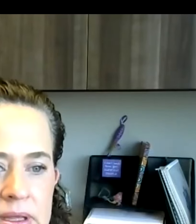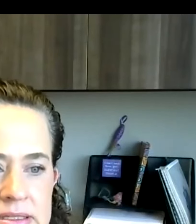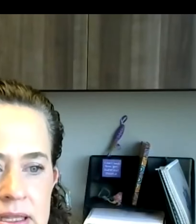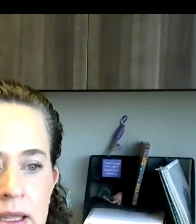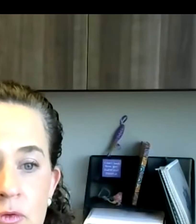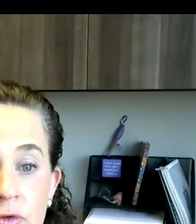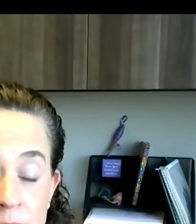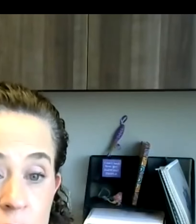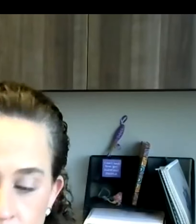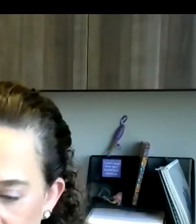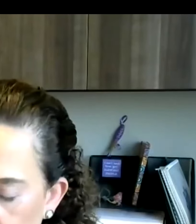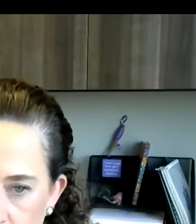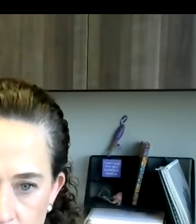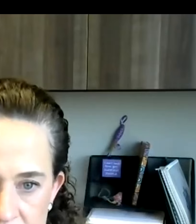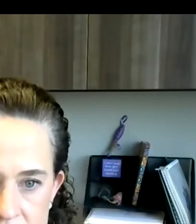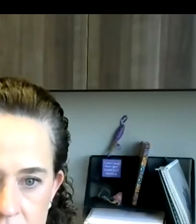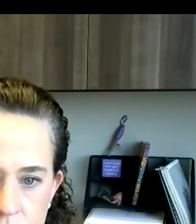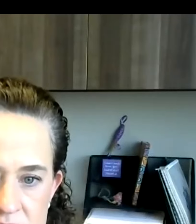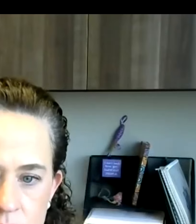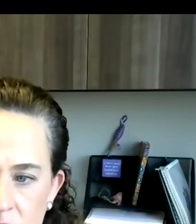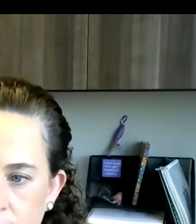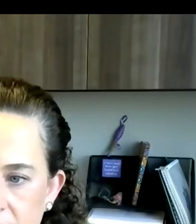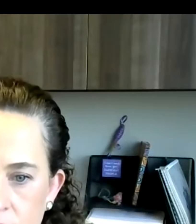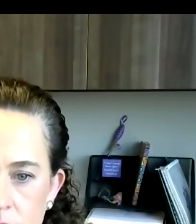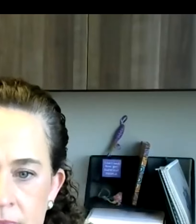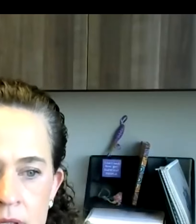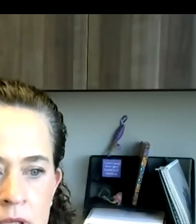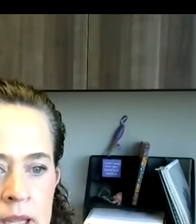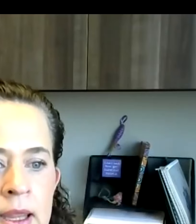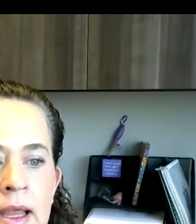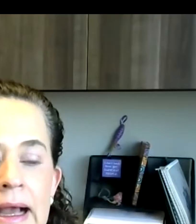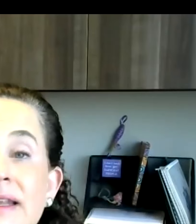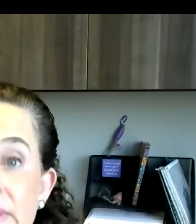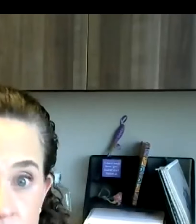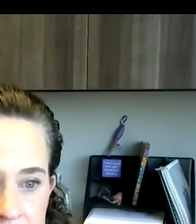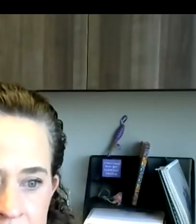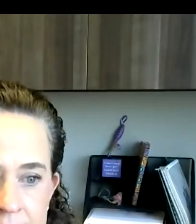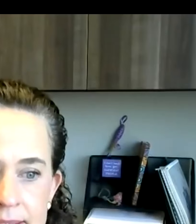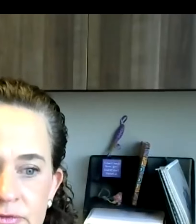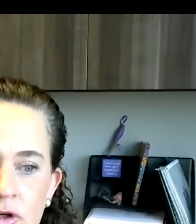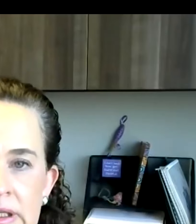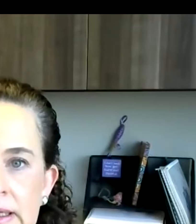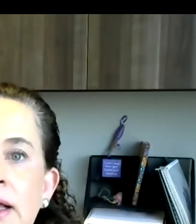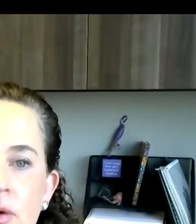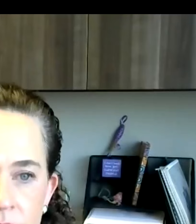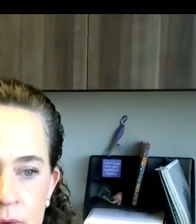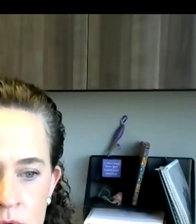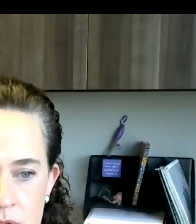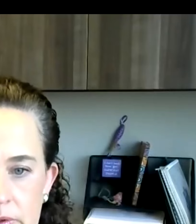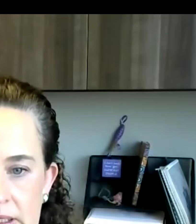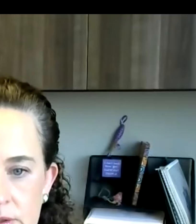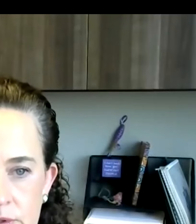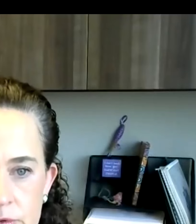a través de un formato impreso, como podría ser la solicitud de empleo, a través de una llamada telefónica o de